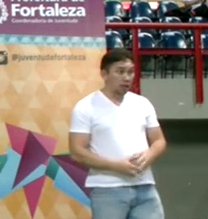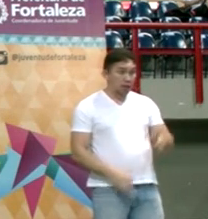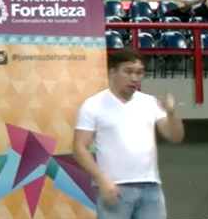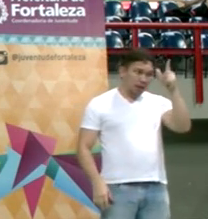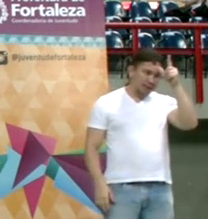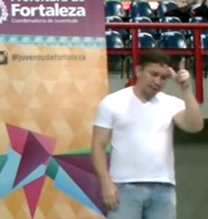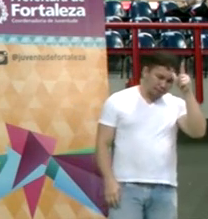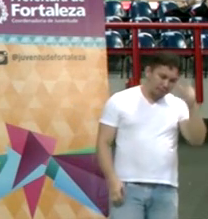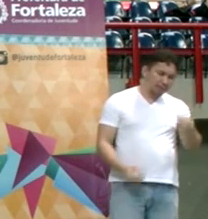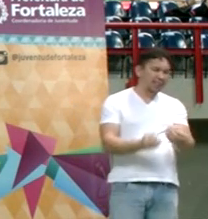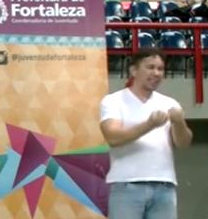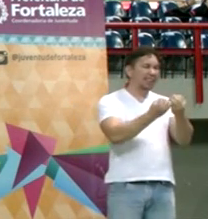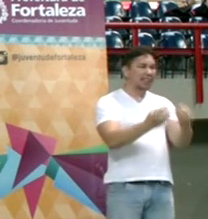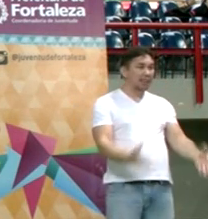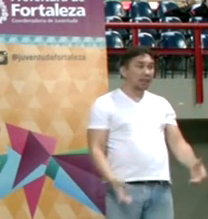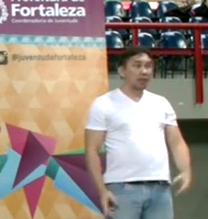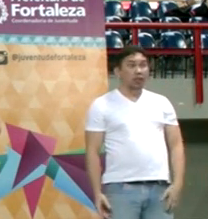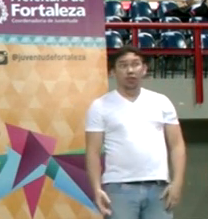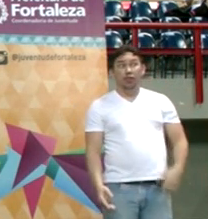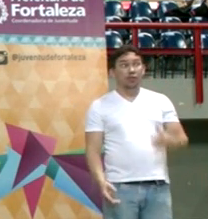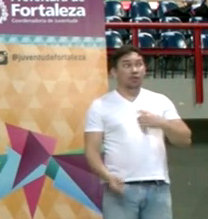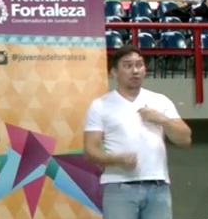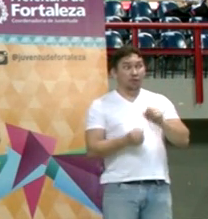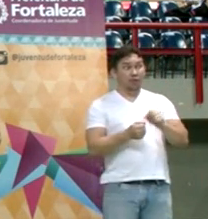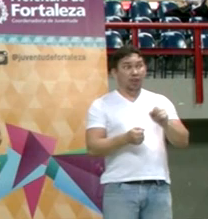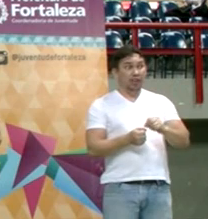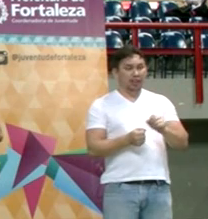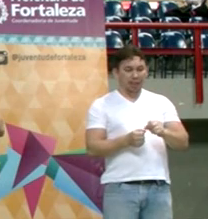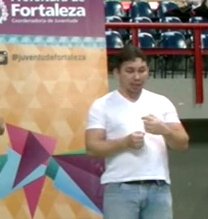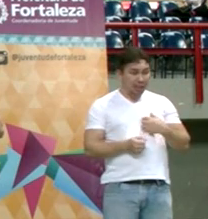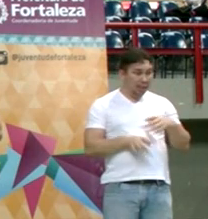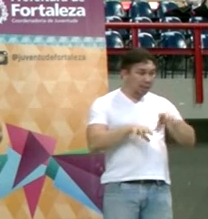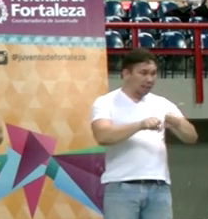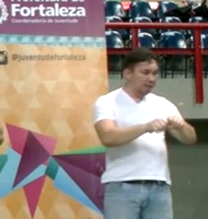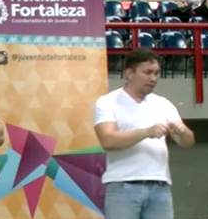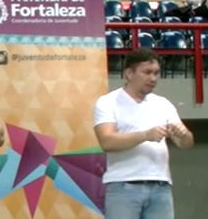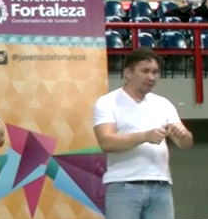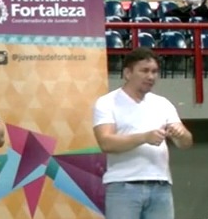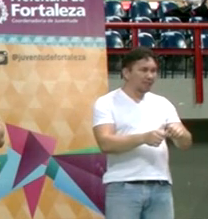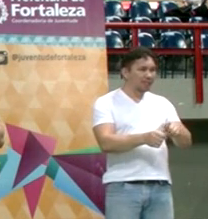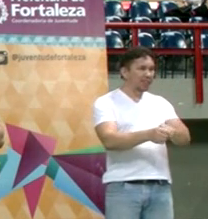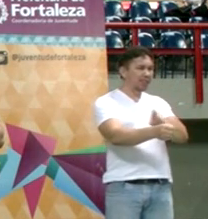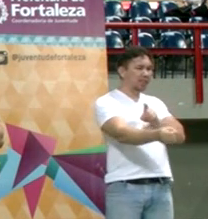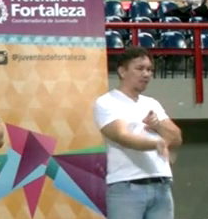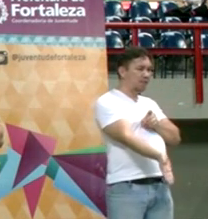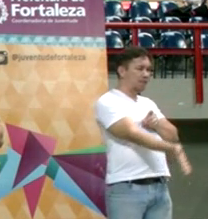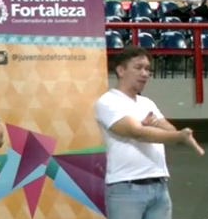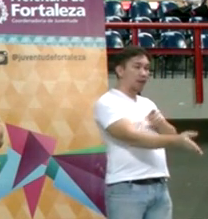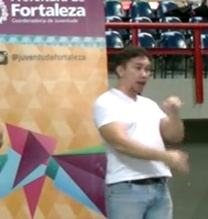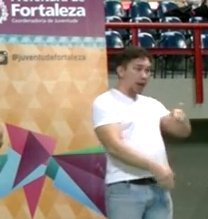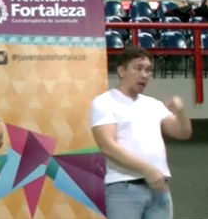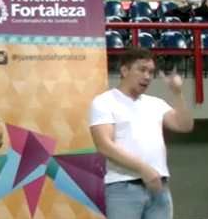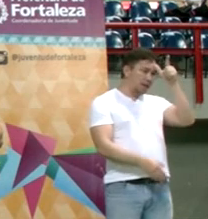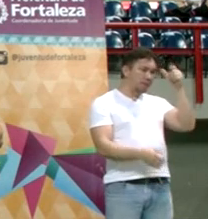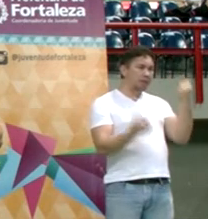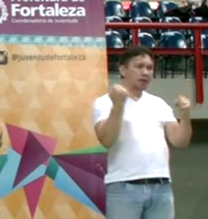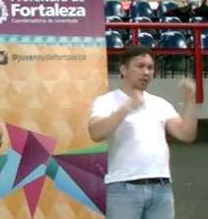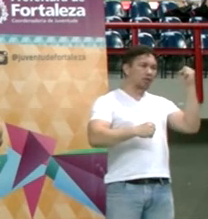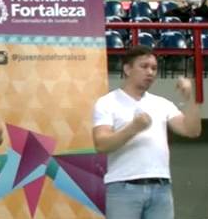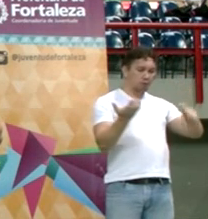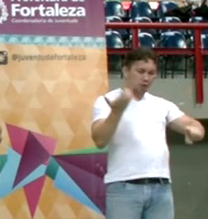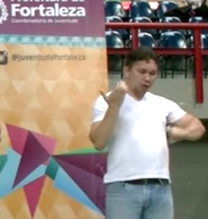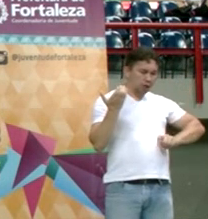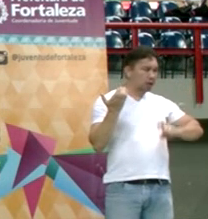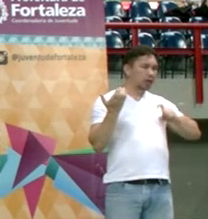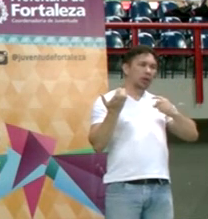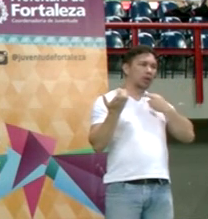estar falida, vai ter que devolver todas as colônias. A Alemanha não pode mais ter indústria. tá certo, de